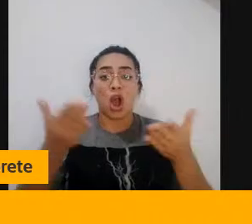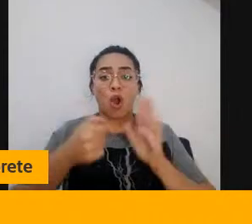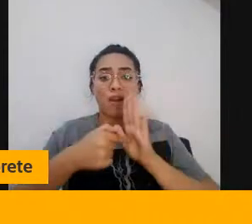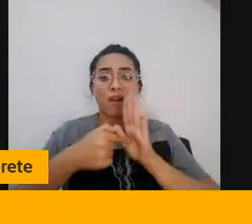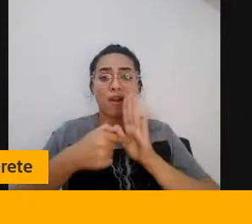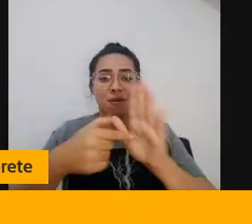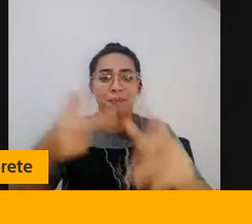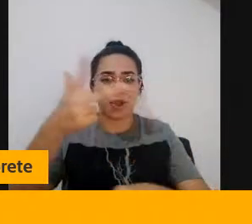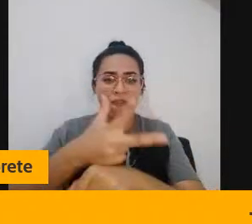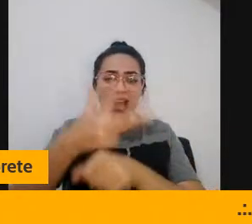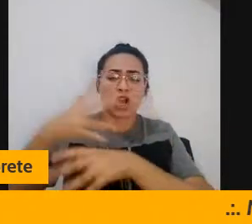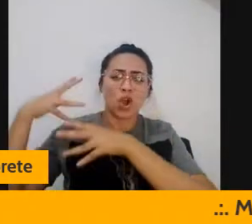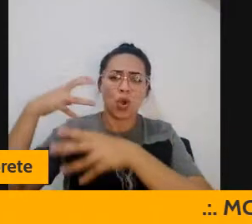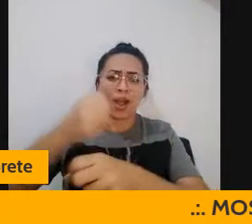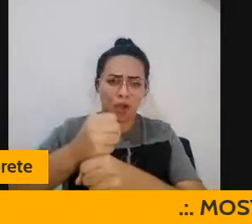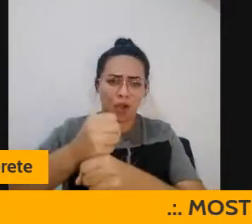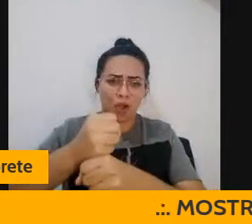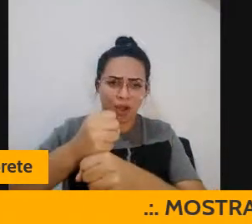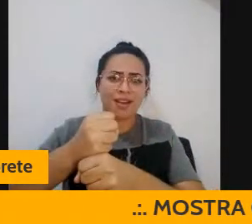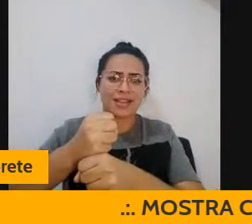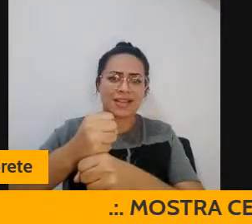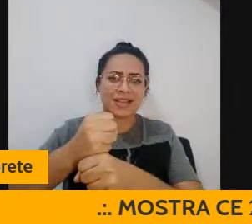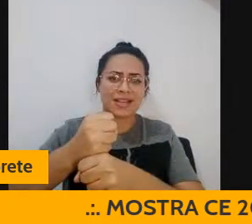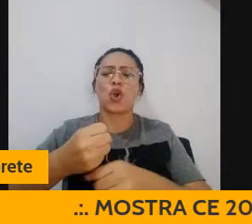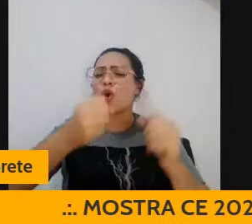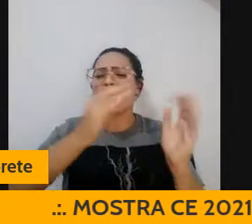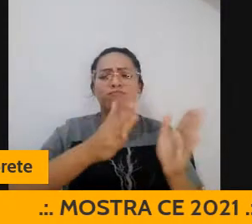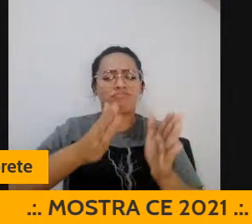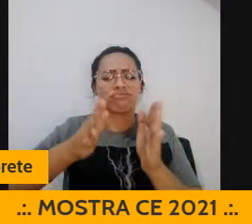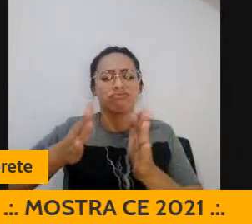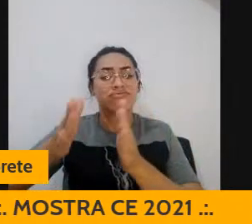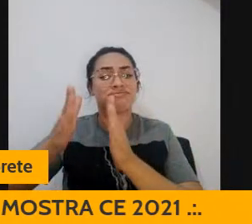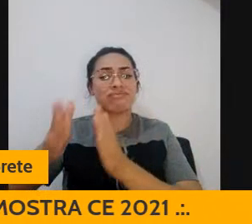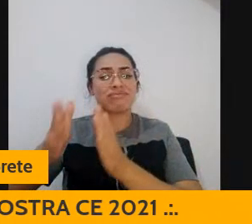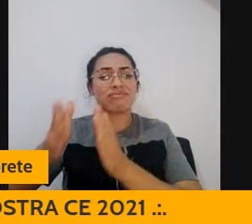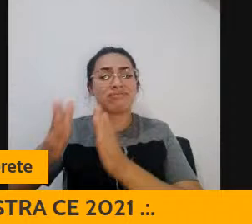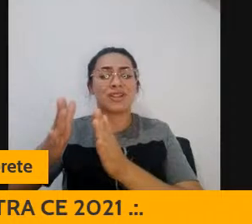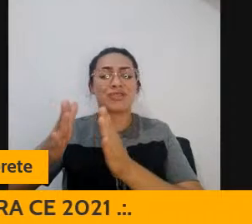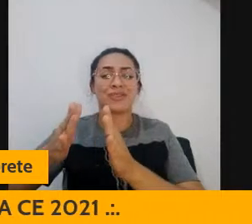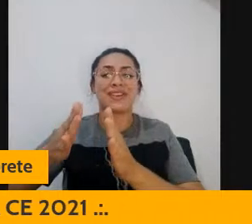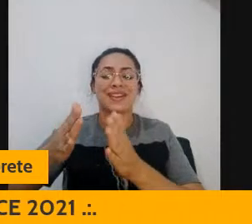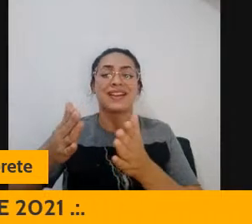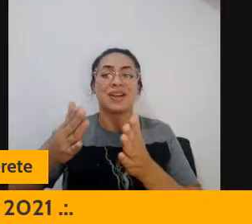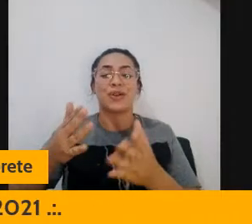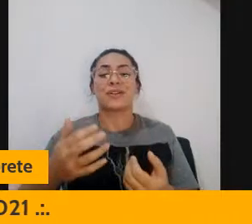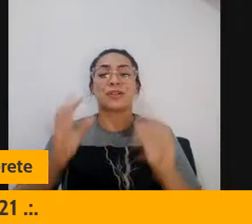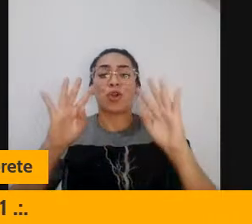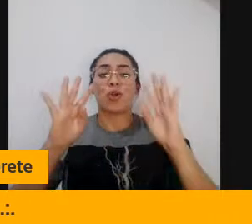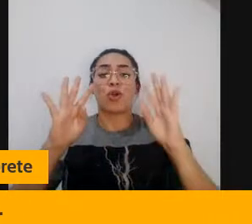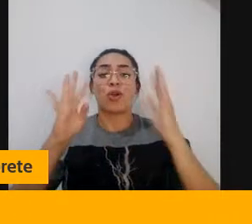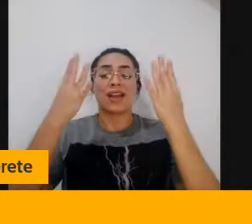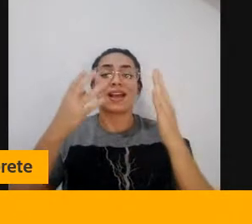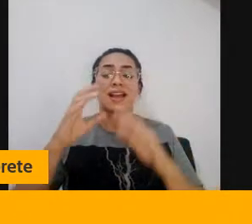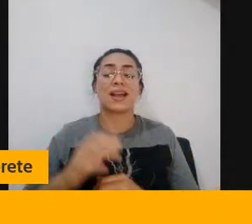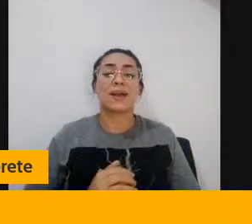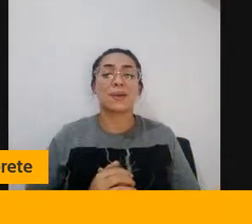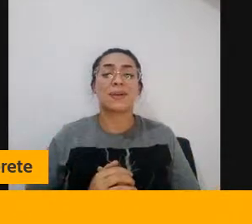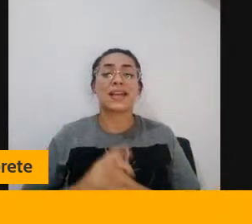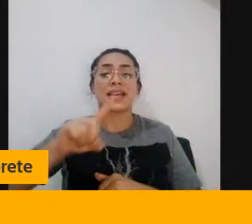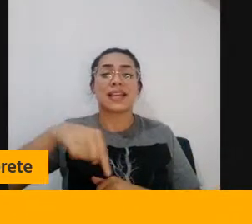é um resumão, né, de tudo que aconteceu na mostra, e depois a gente vai vir aí